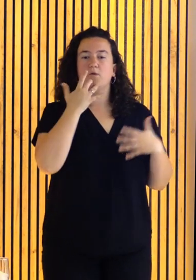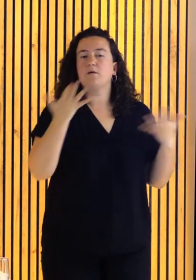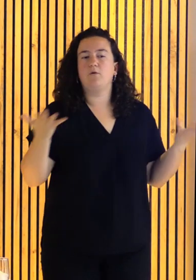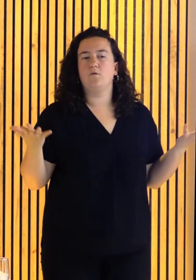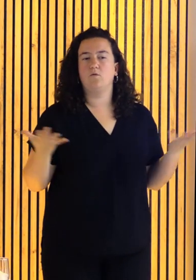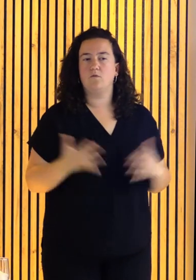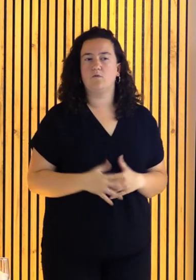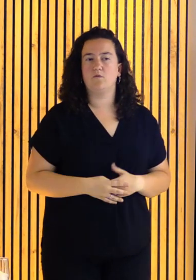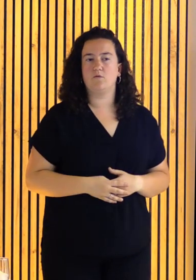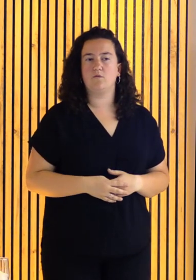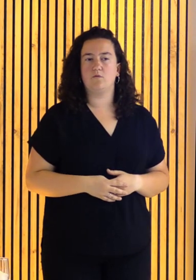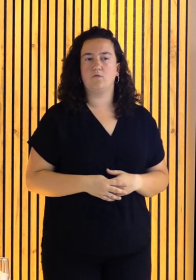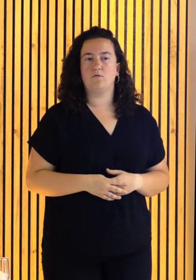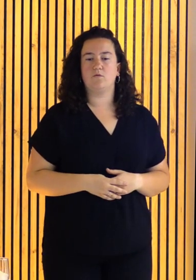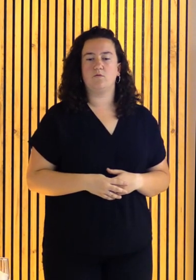batean,